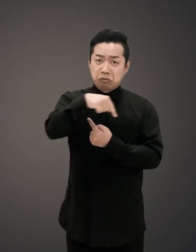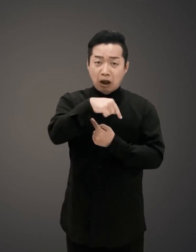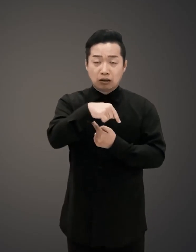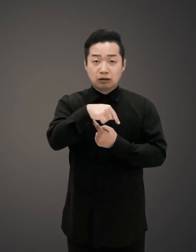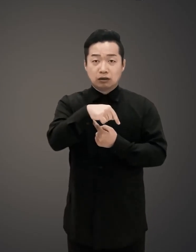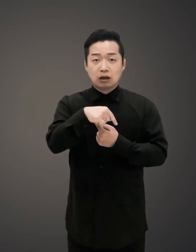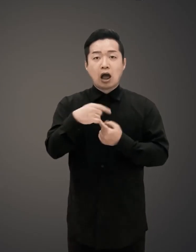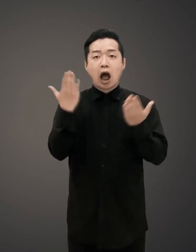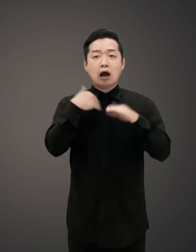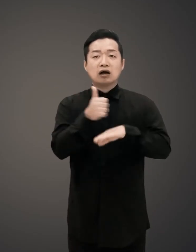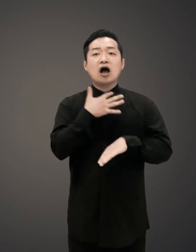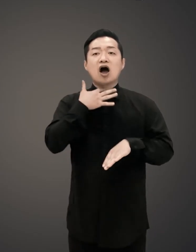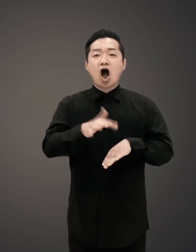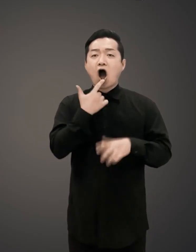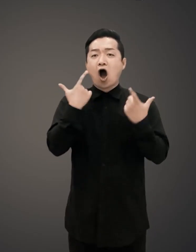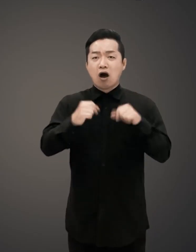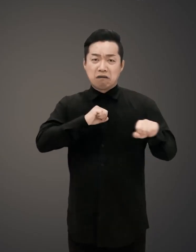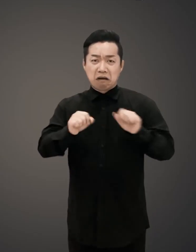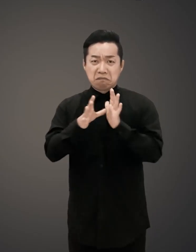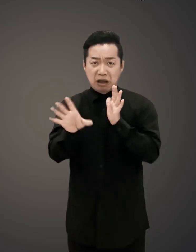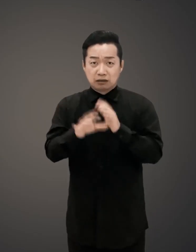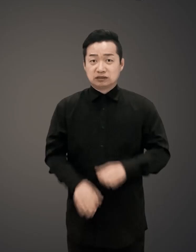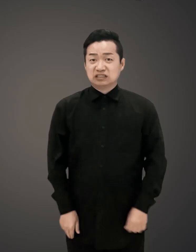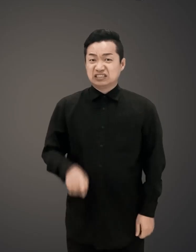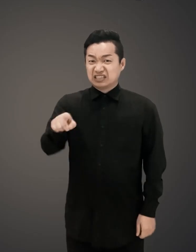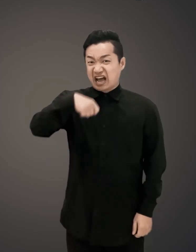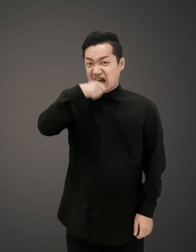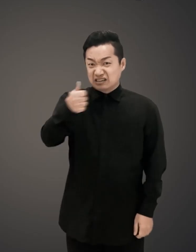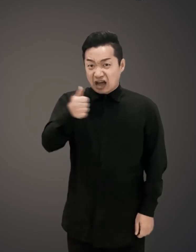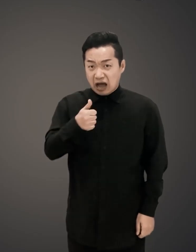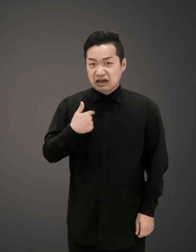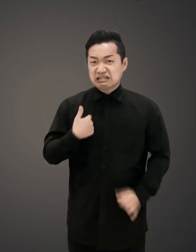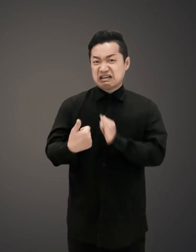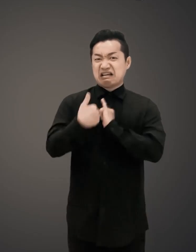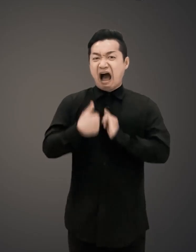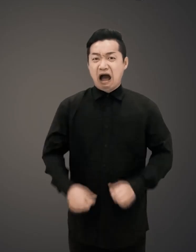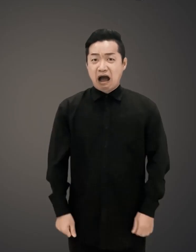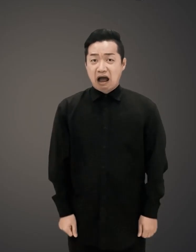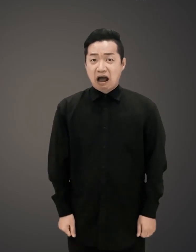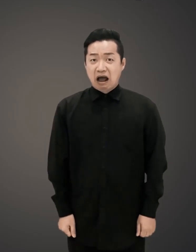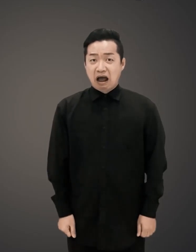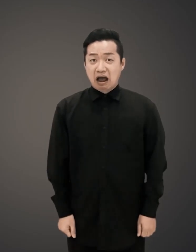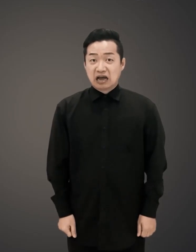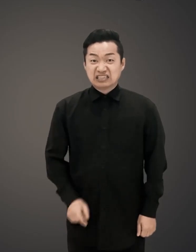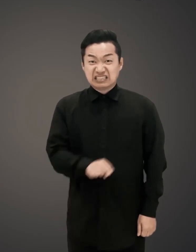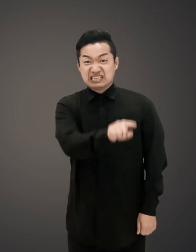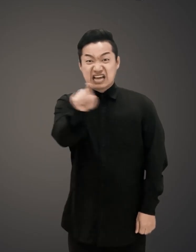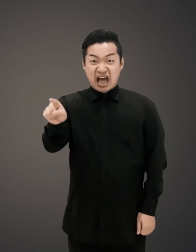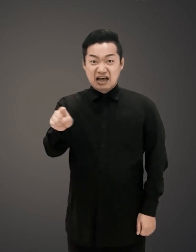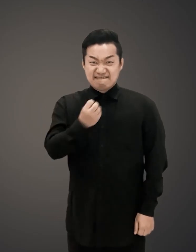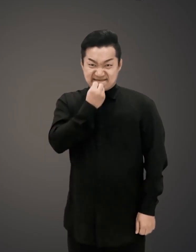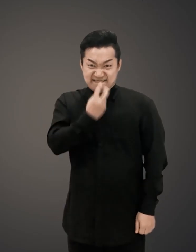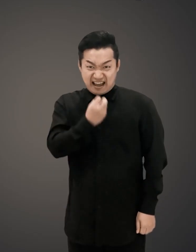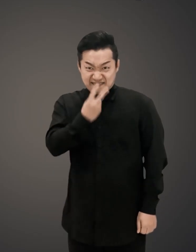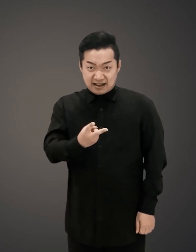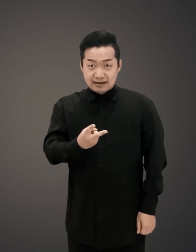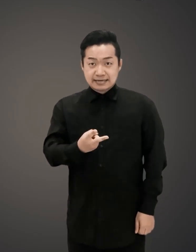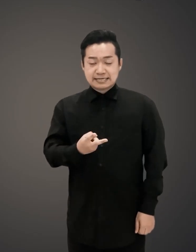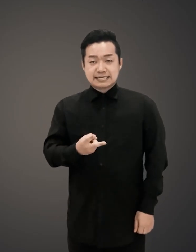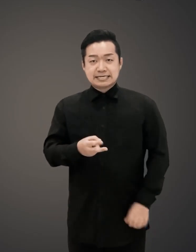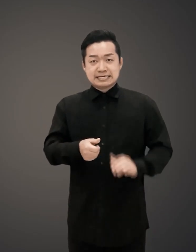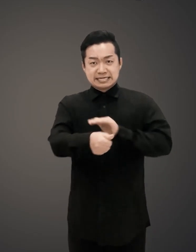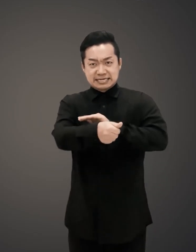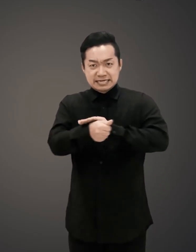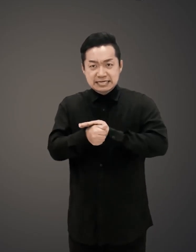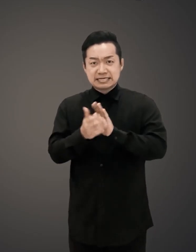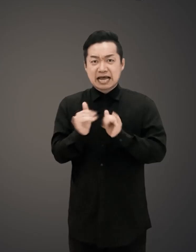횡설수설하고 교육을 받지 못한 것처럼 굴었다. 저 깜둥이 녀석이 날 겁탈했어요. 당신들은 모두 악취 풍기는